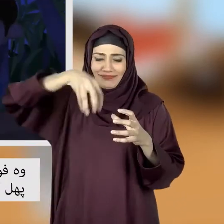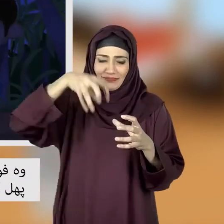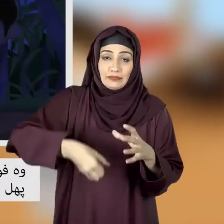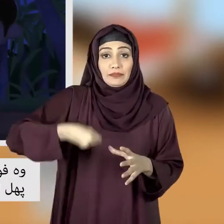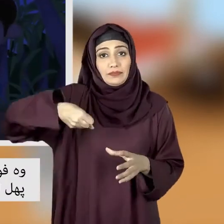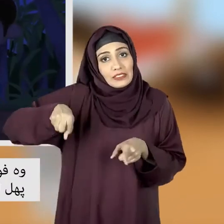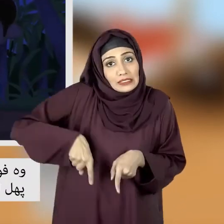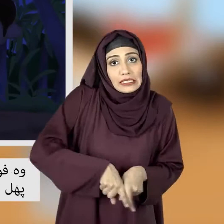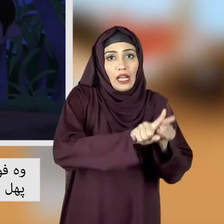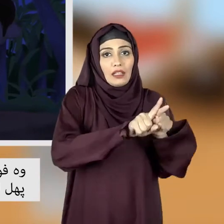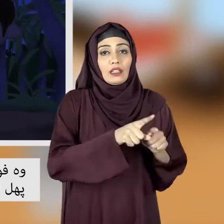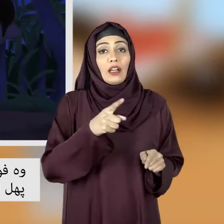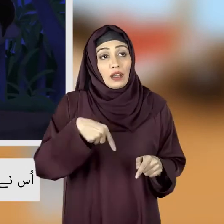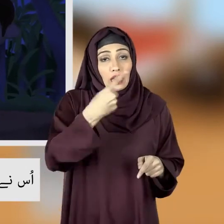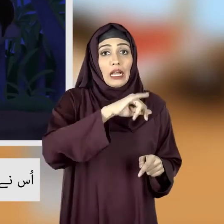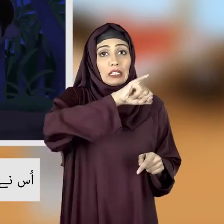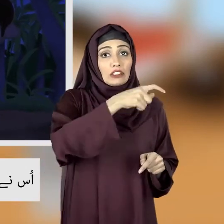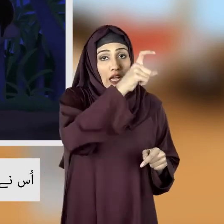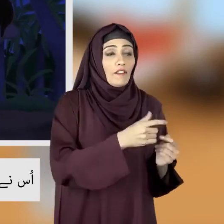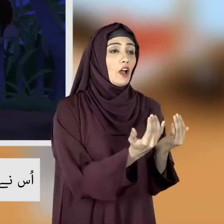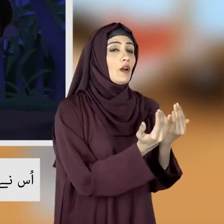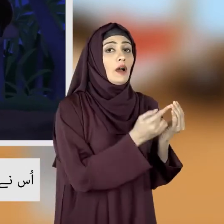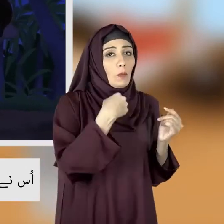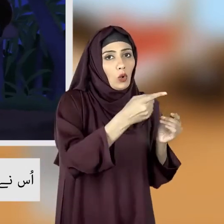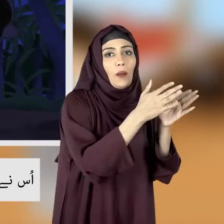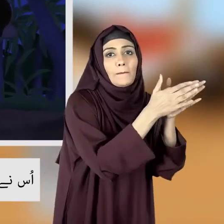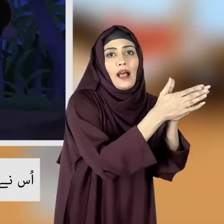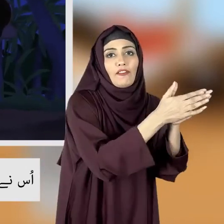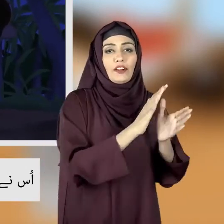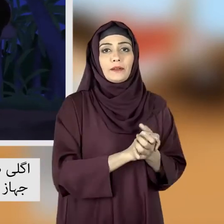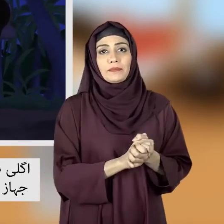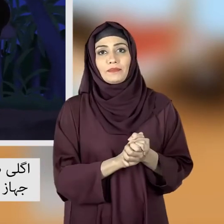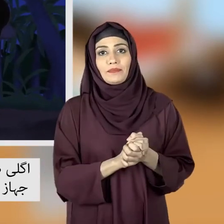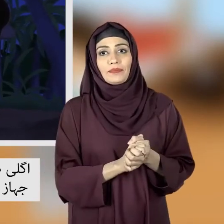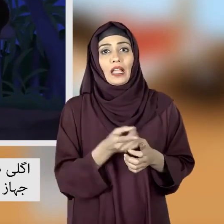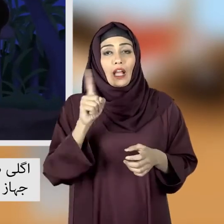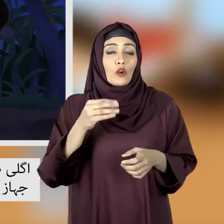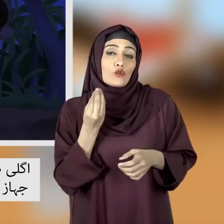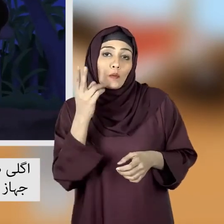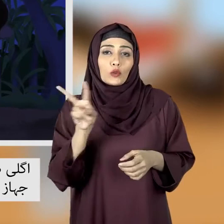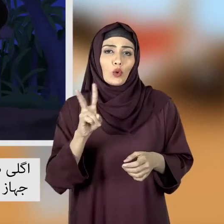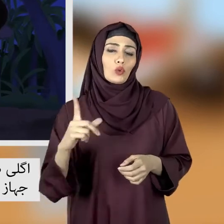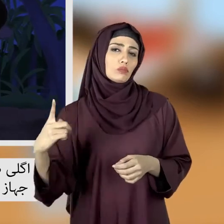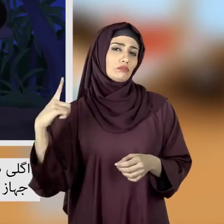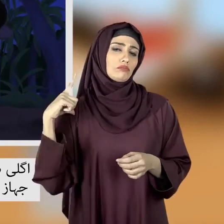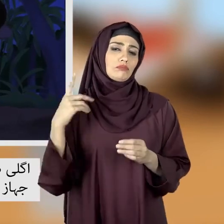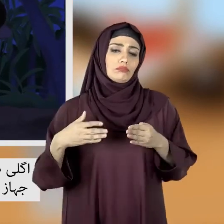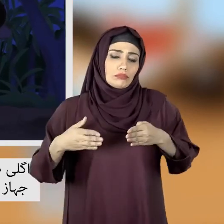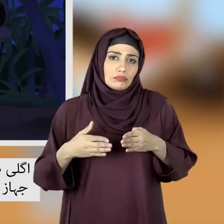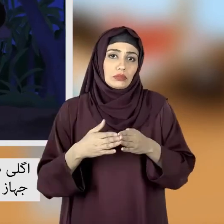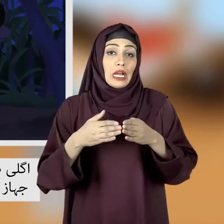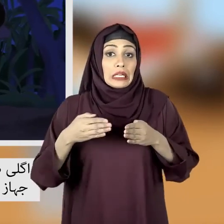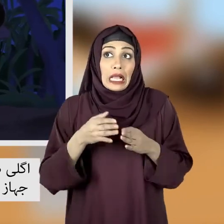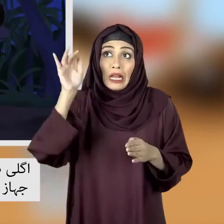وقت کچھ پھل لیتا گیا۔ اس نے جا کر بلال سے معافی مانگی۔ اگلی صبح دونوں نے مل کر جہاز کا انتظار